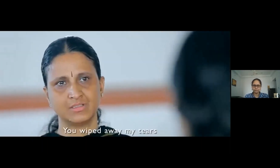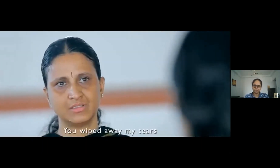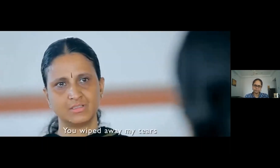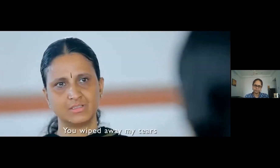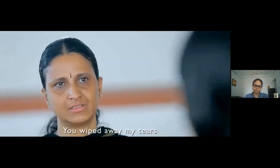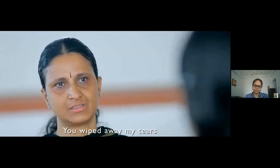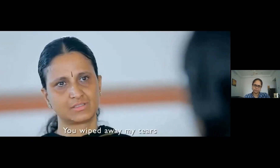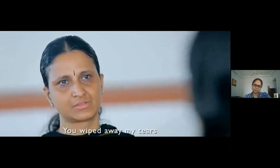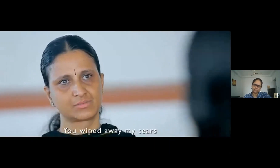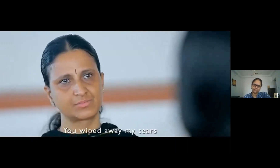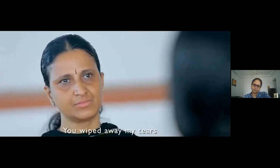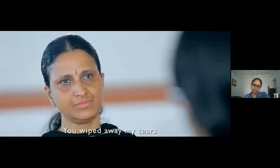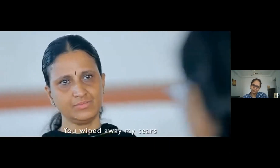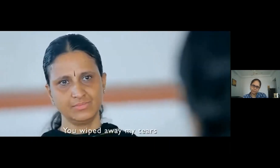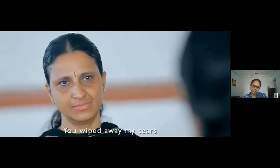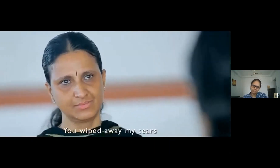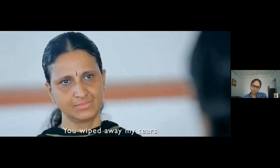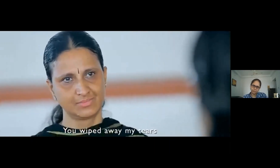ಕಂಬನಿಗಳಿಗೆ ಕೊಡೆ ಹಿಡಿದು